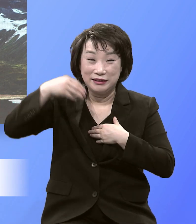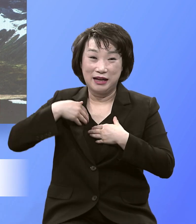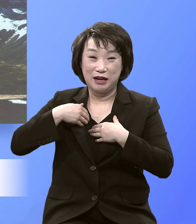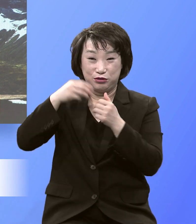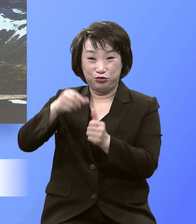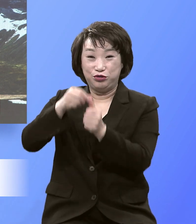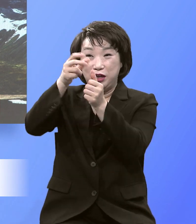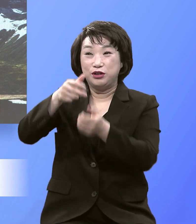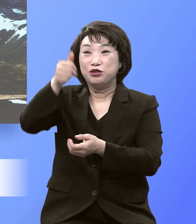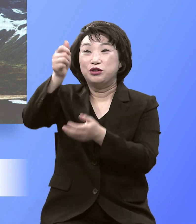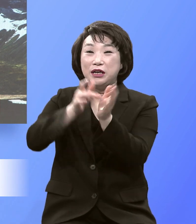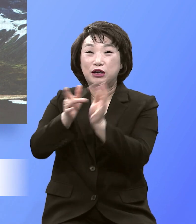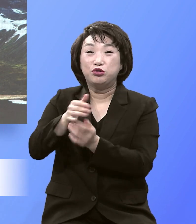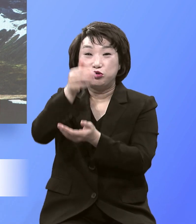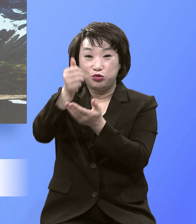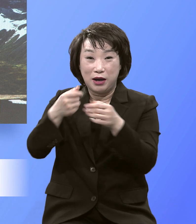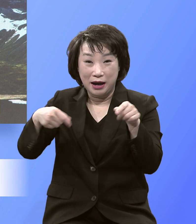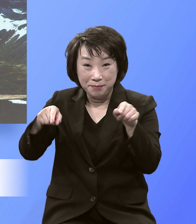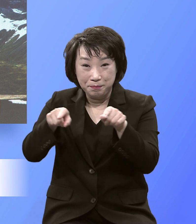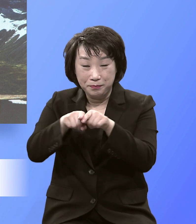구세주 예수 그리스도와 함께